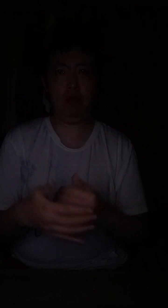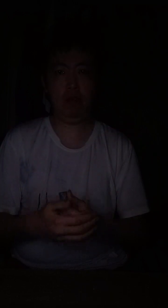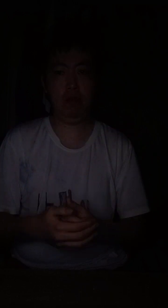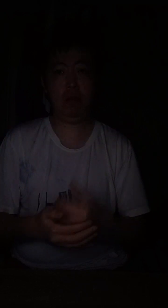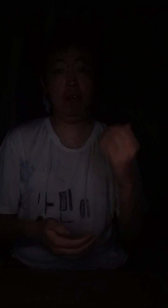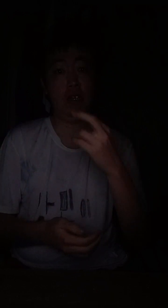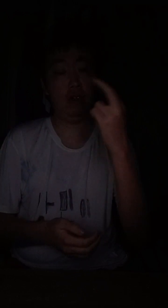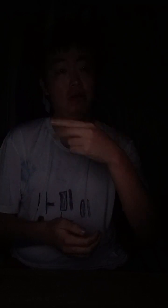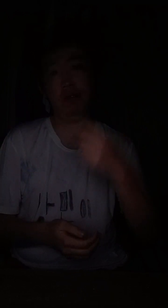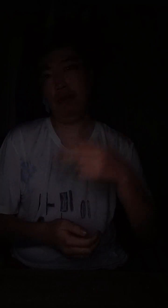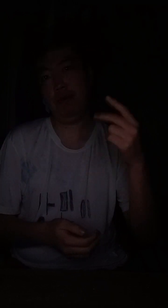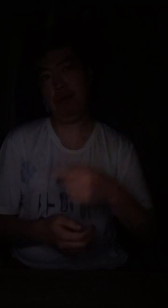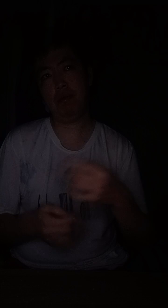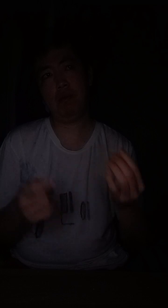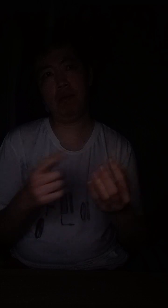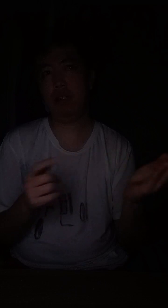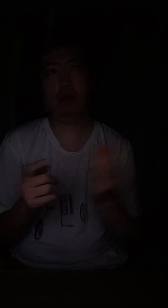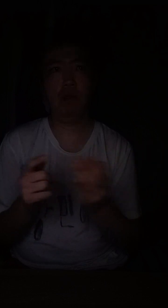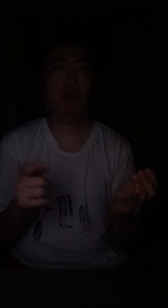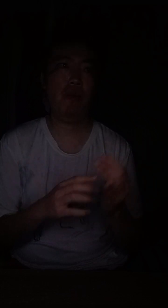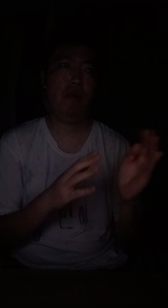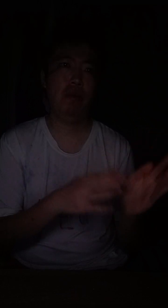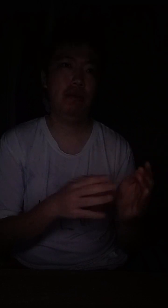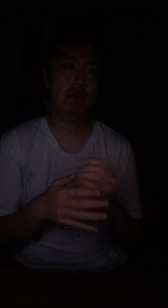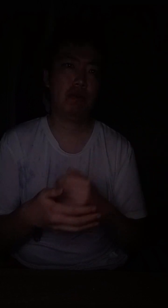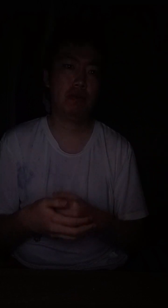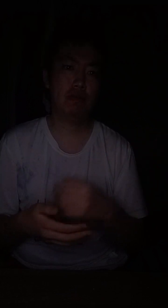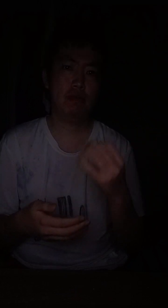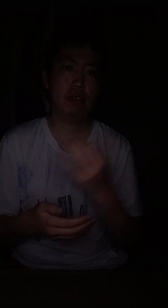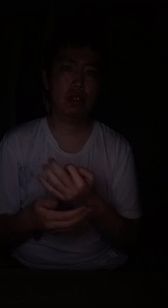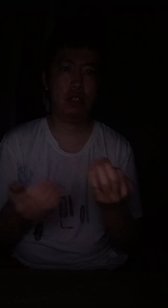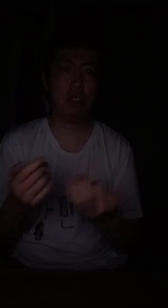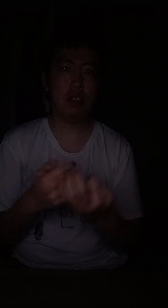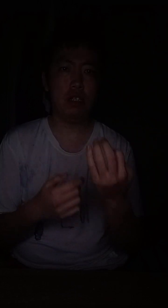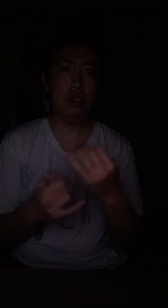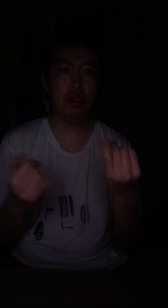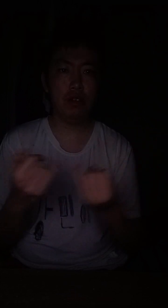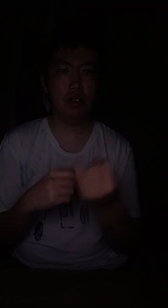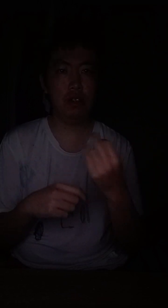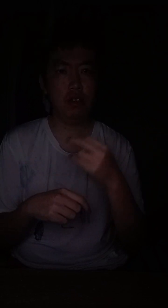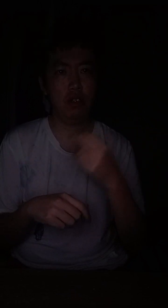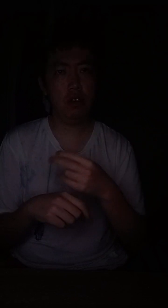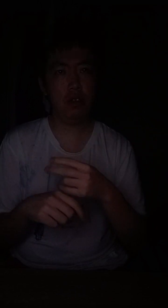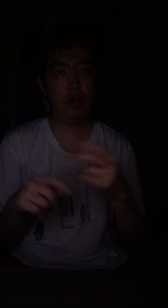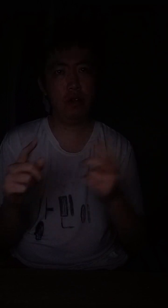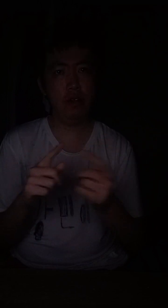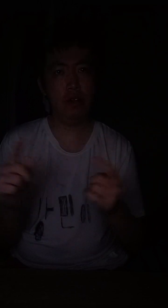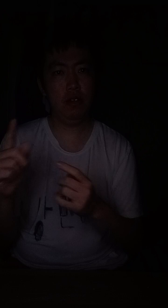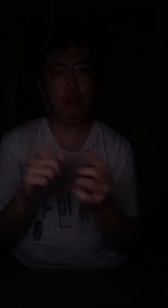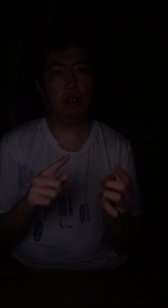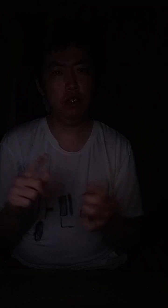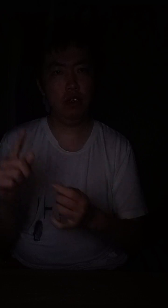사장이 사안을 축소하려 한 것 아니냐는 비판이 제기됐고 KBS 사장 후보자로 지명되자 고은 인사 논란으로